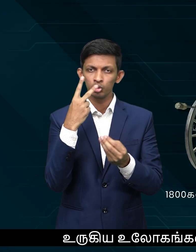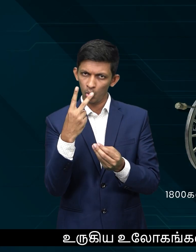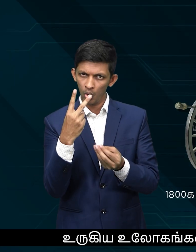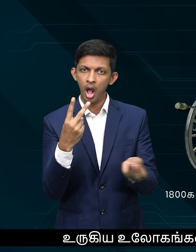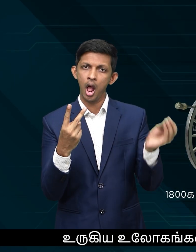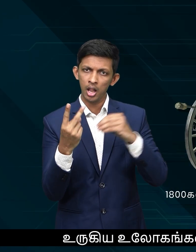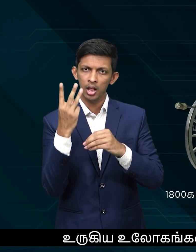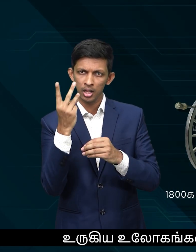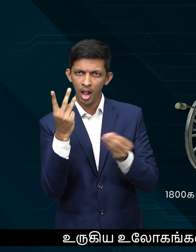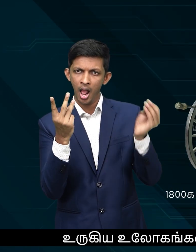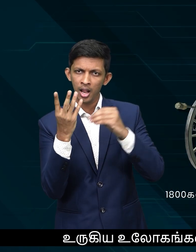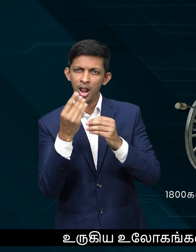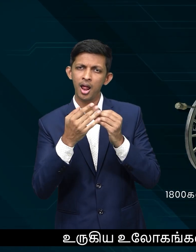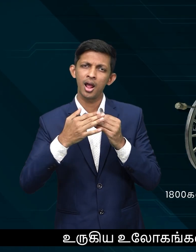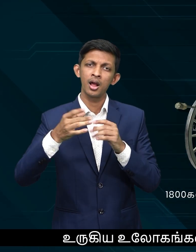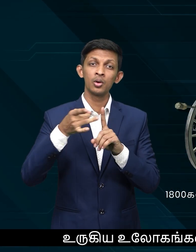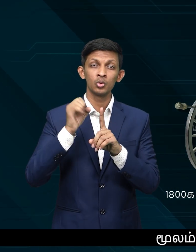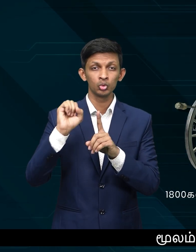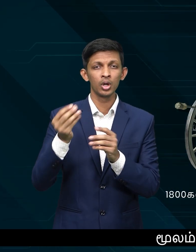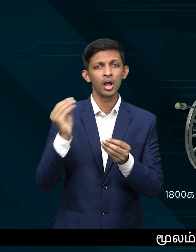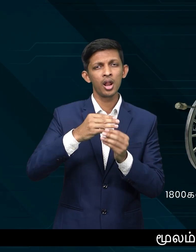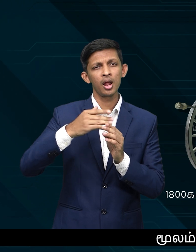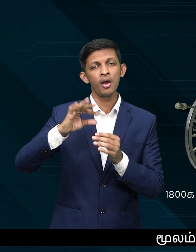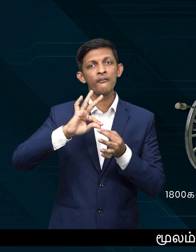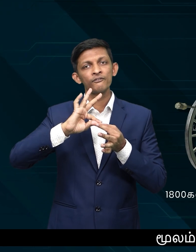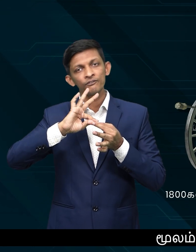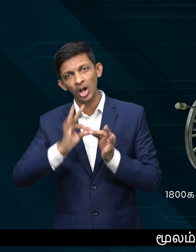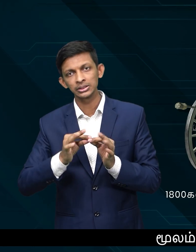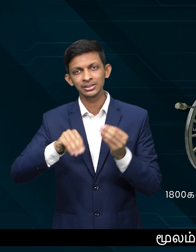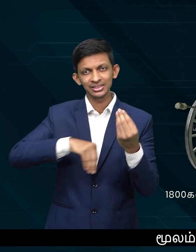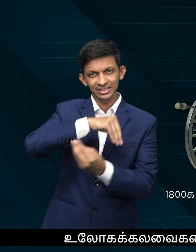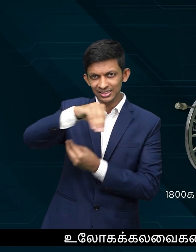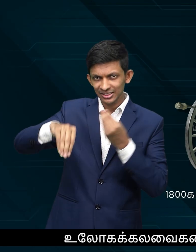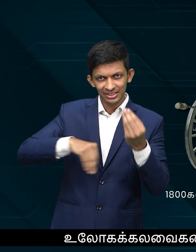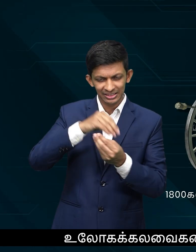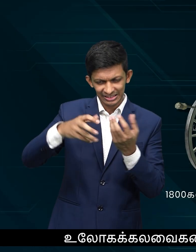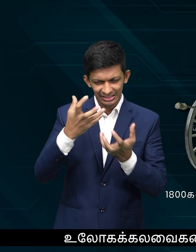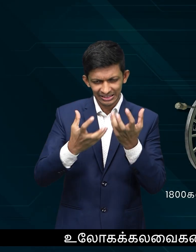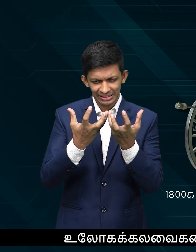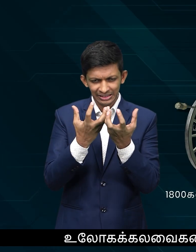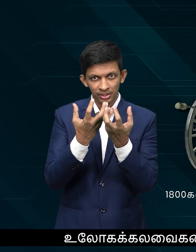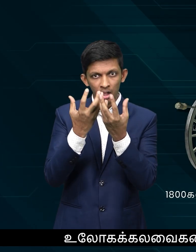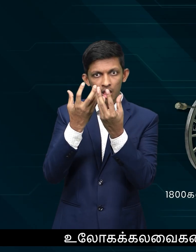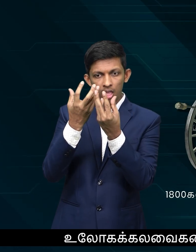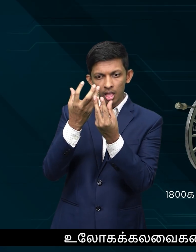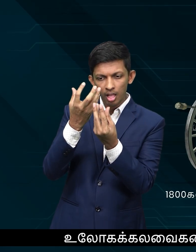உருகிய உலோகங்களை முழுமையாக கலப்பதன் மூலம் உருவாகின்றன. உலோக கலவைகளை உருவாக்குவதற்கு